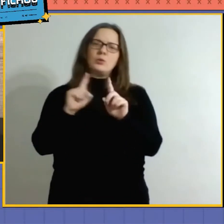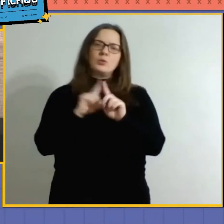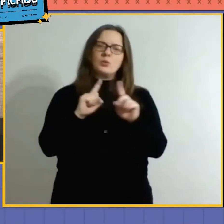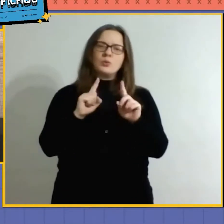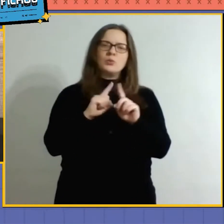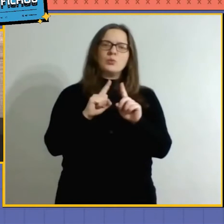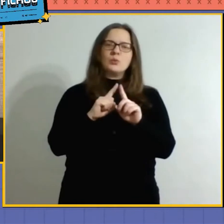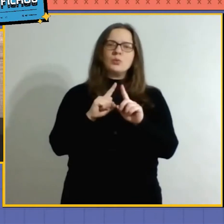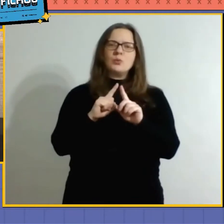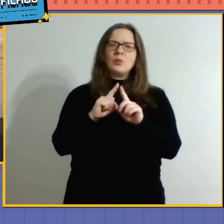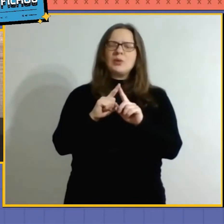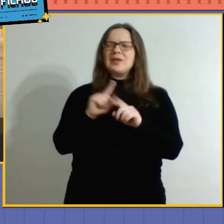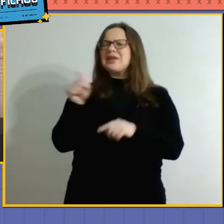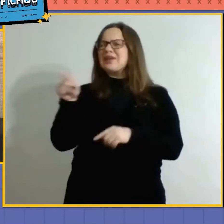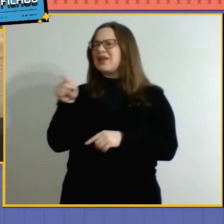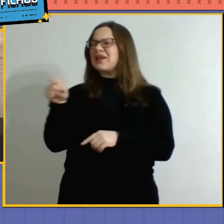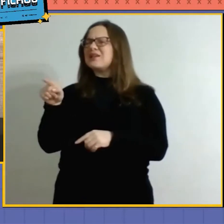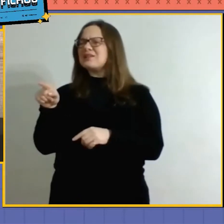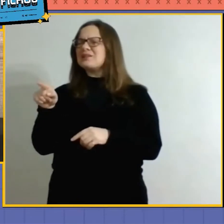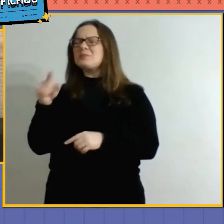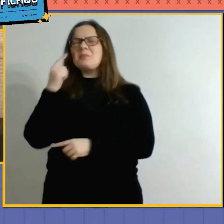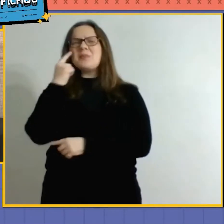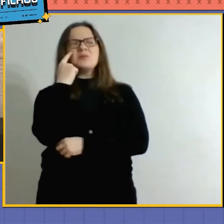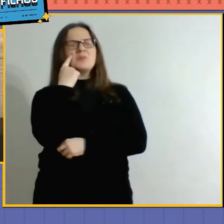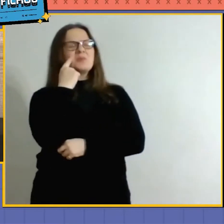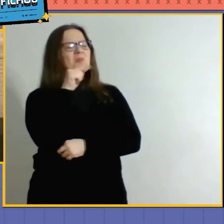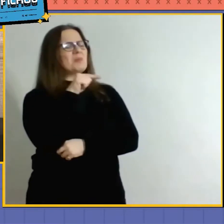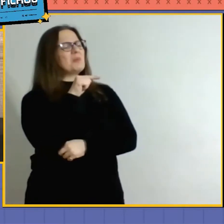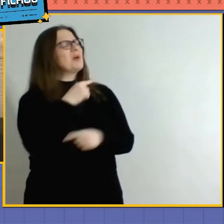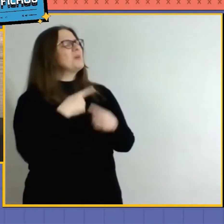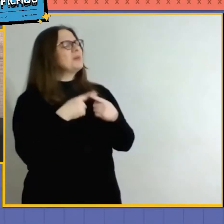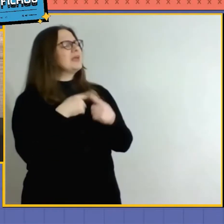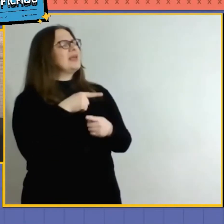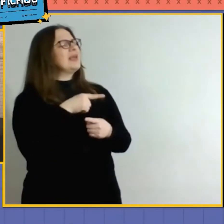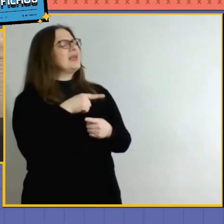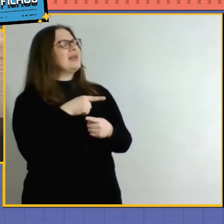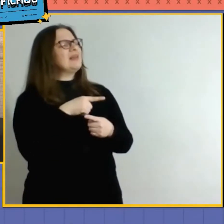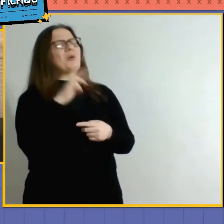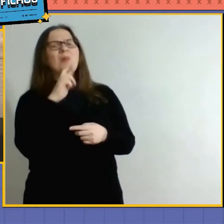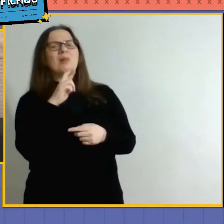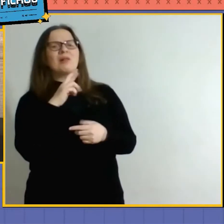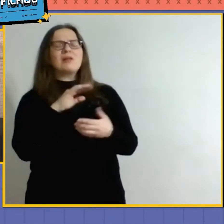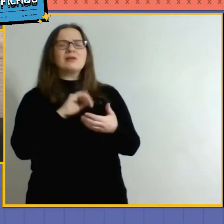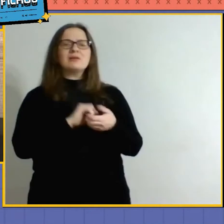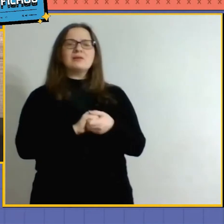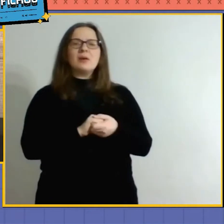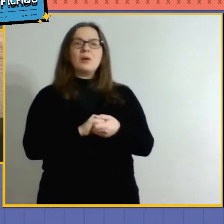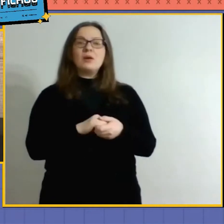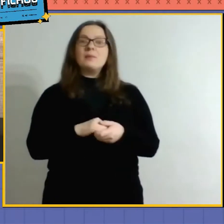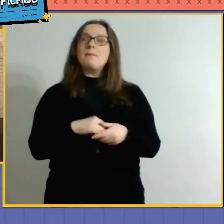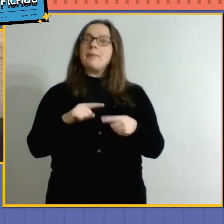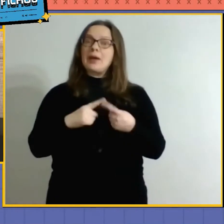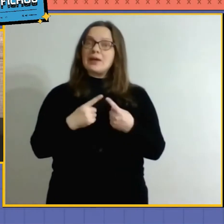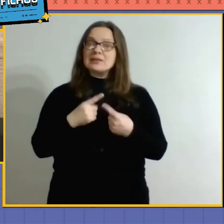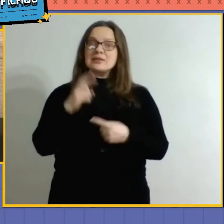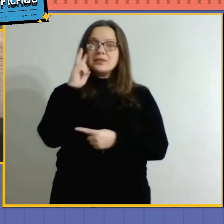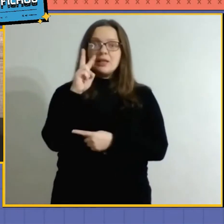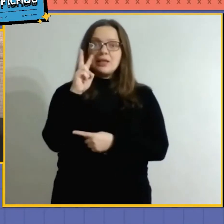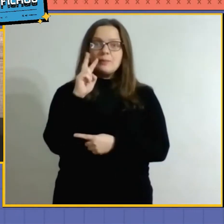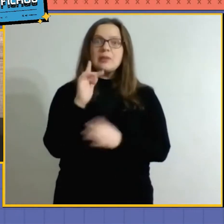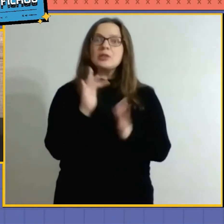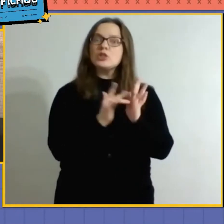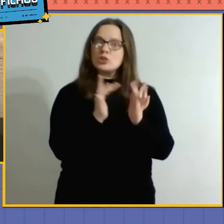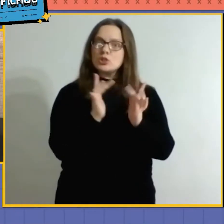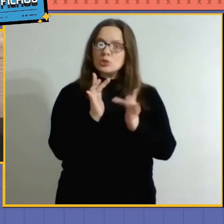reage a gente ofendi mas ela não reage Jesus era assim e você sabe